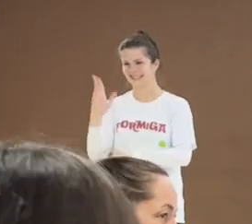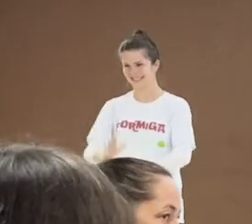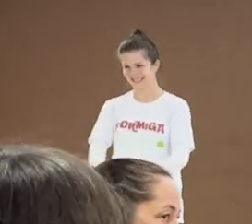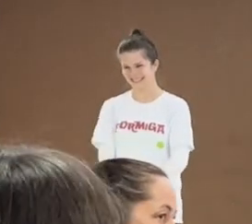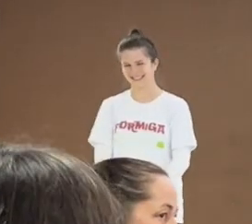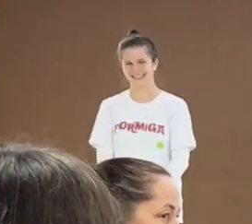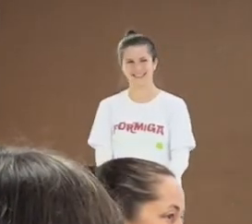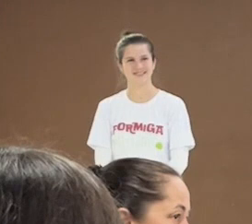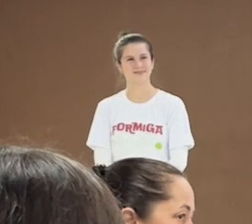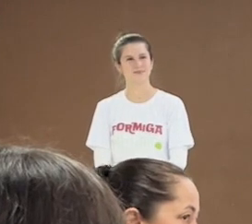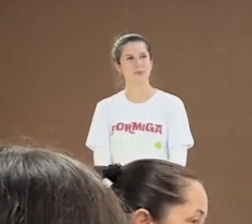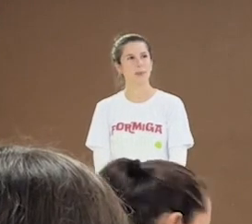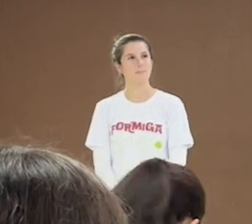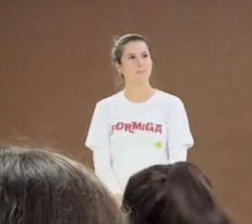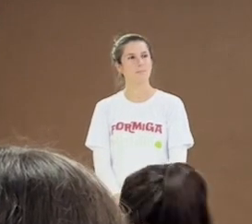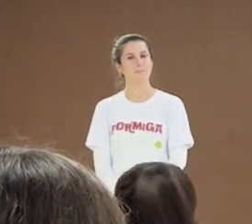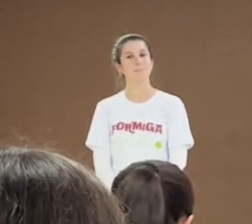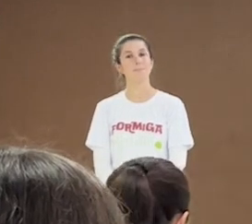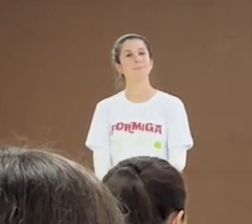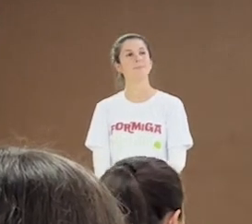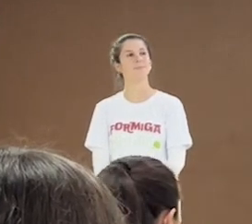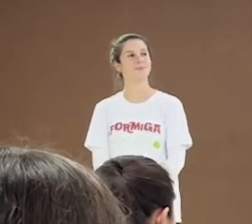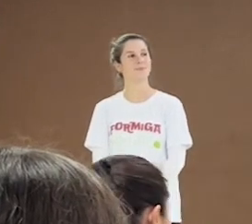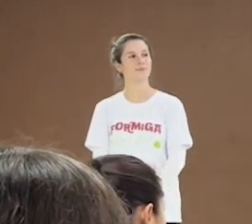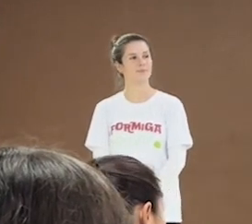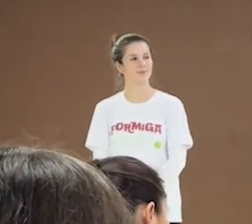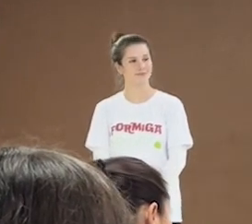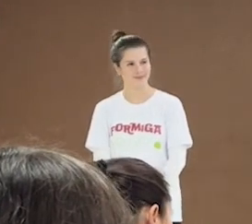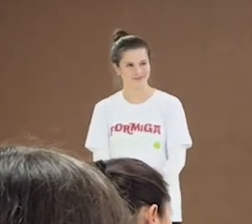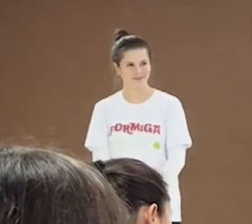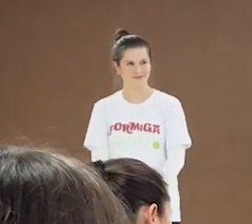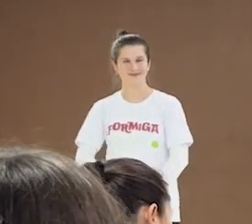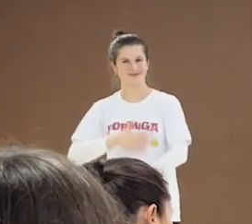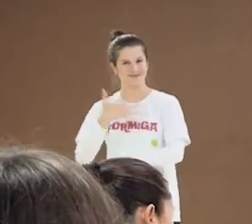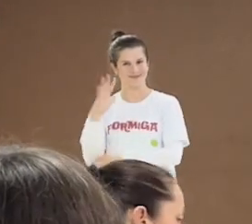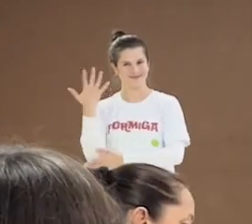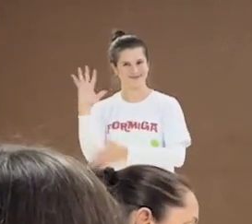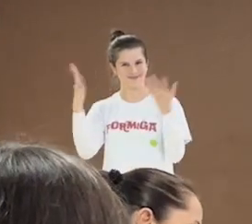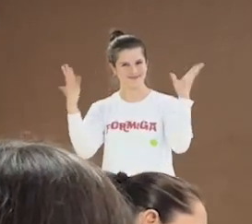Yasmin Caetano!